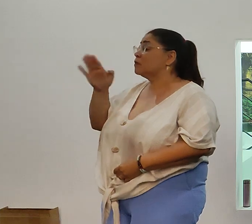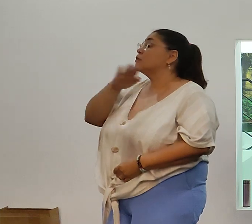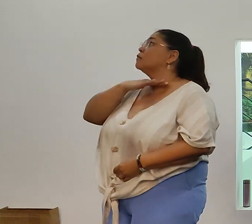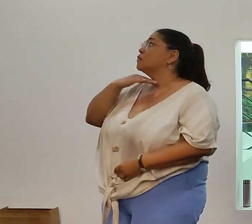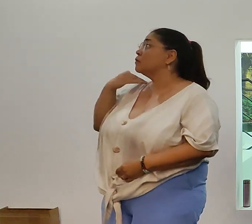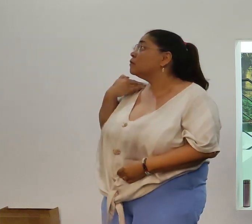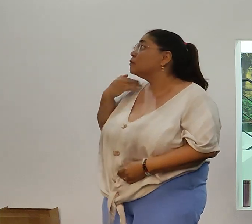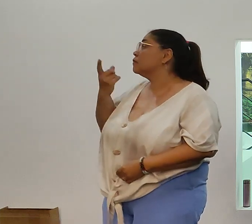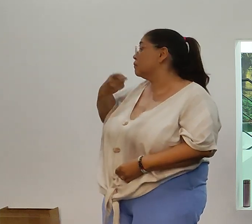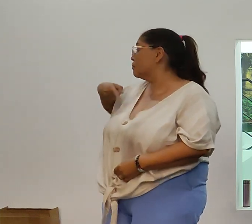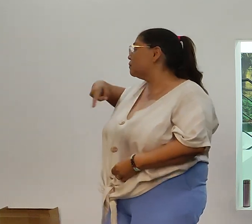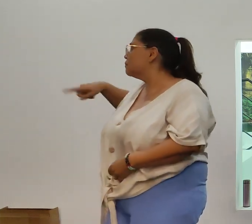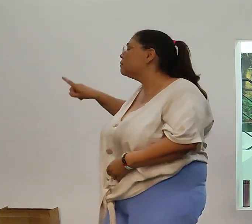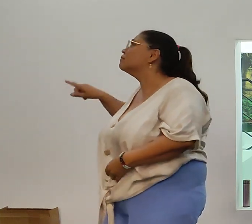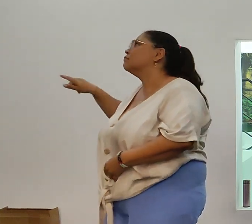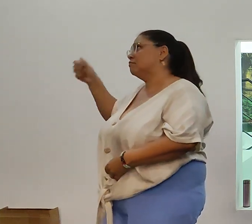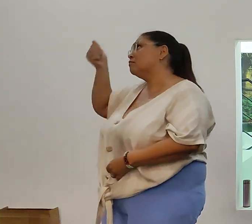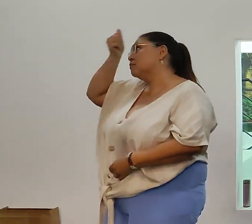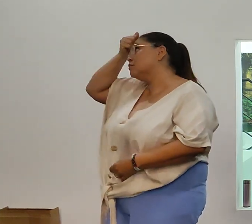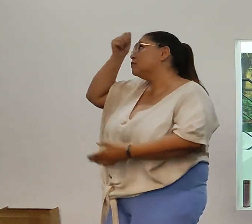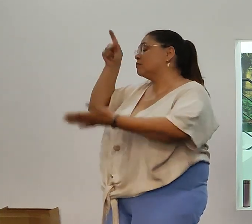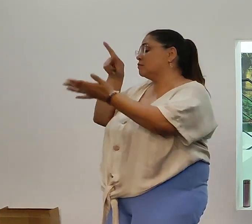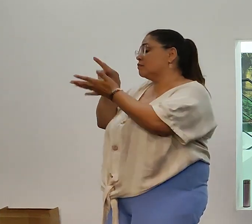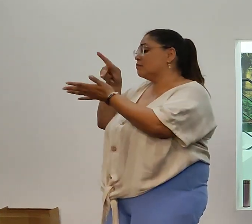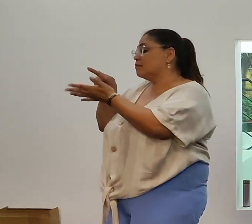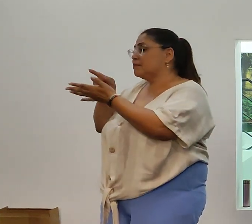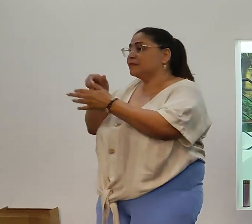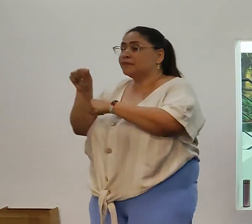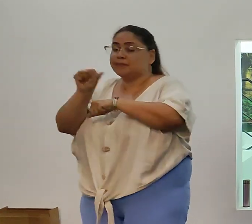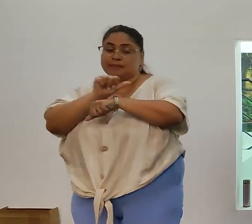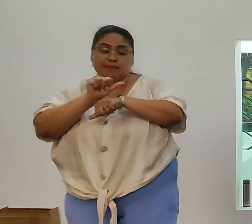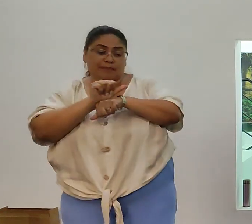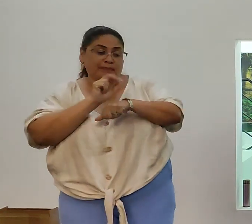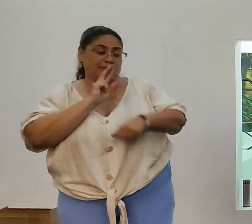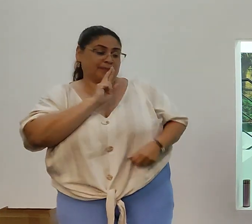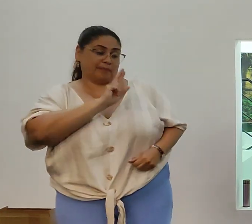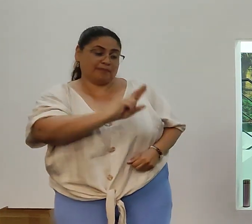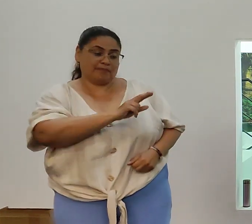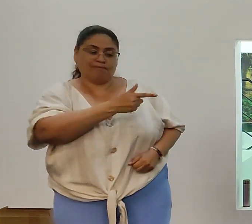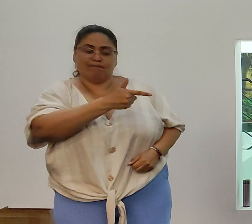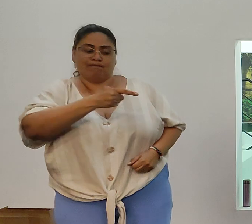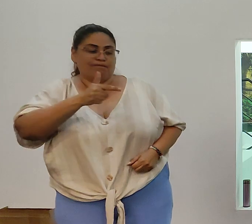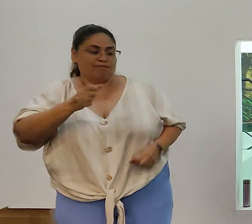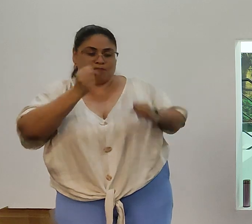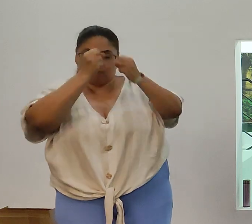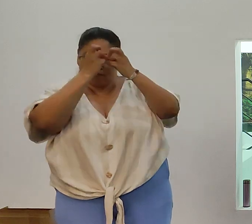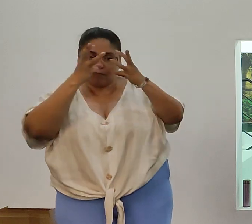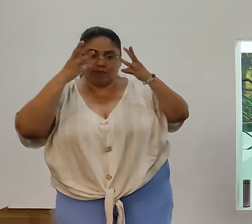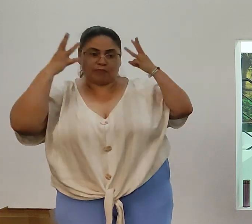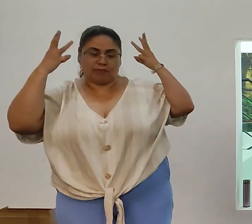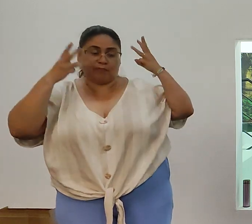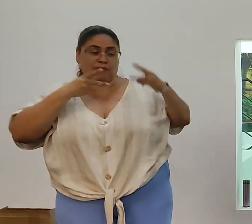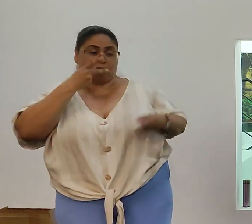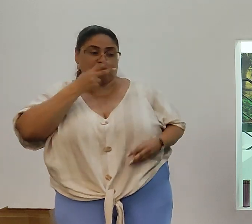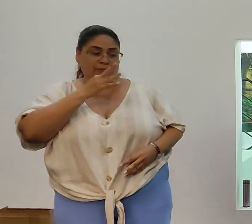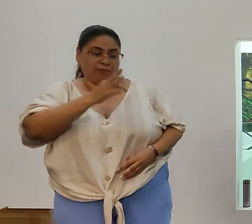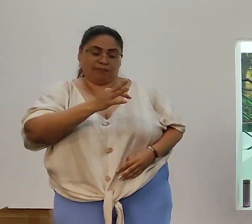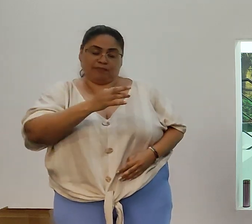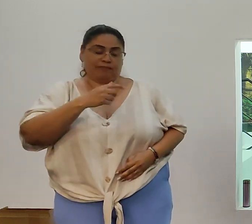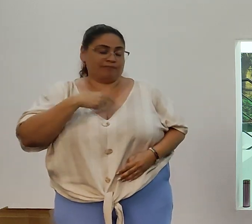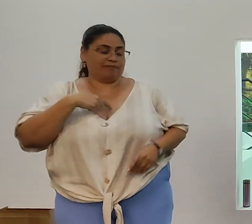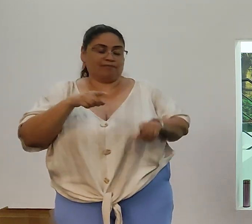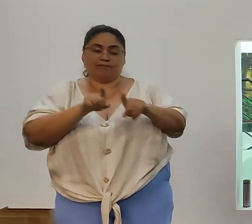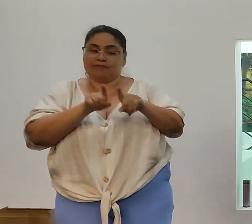eles se arrependeriam. Abraão respondeu: Se não ouvem a Moisés e aos profetas,